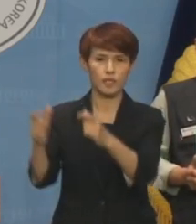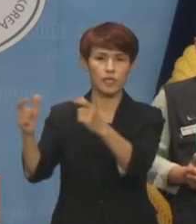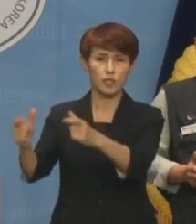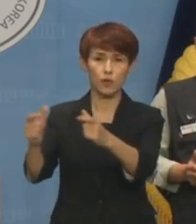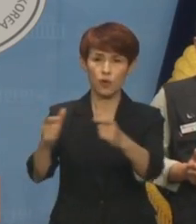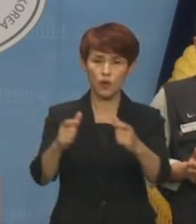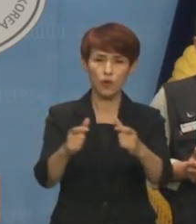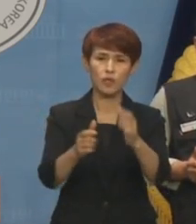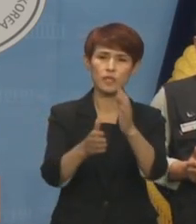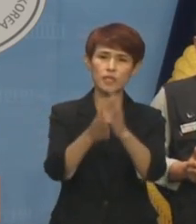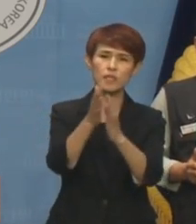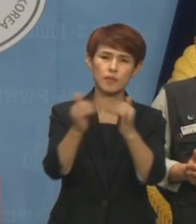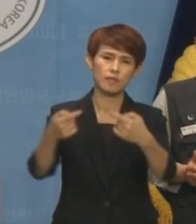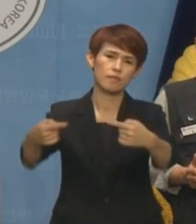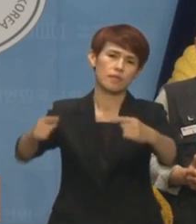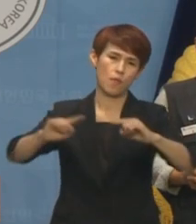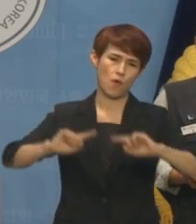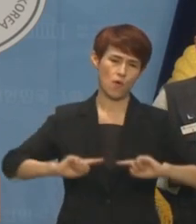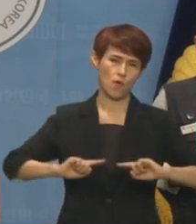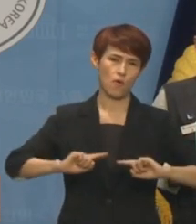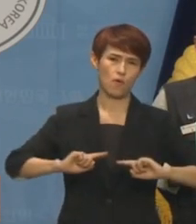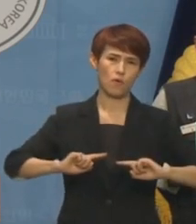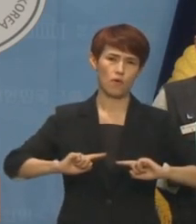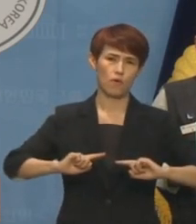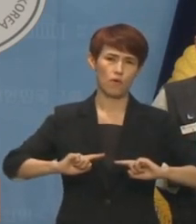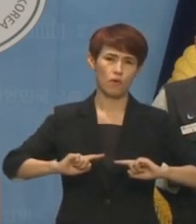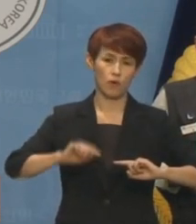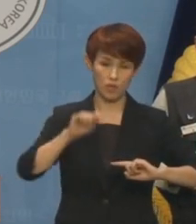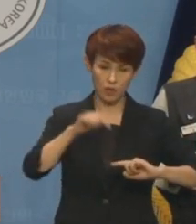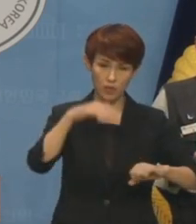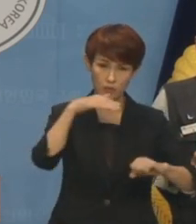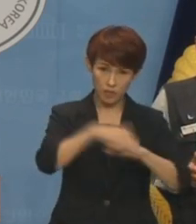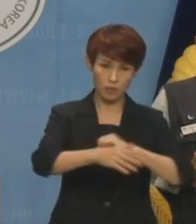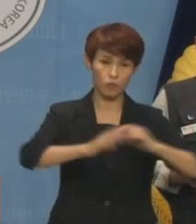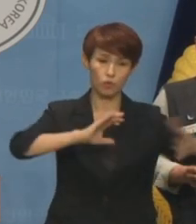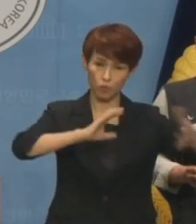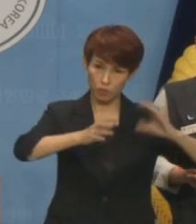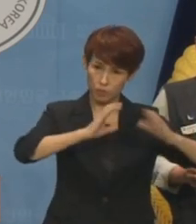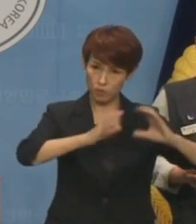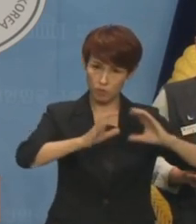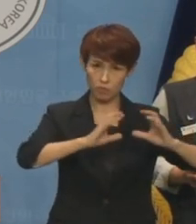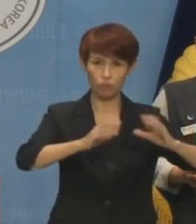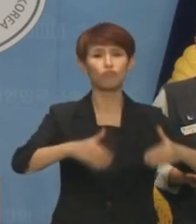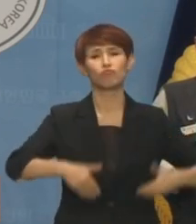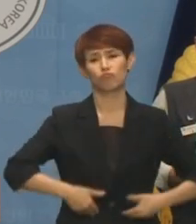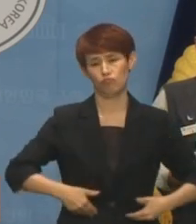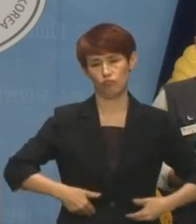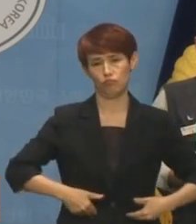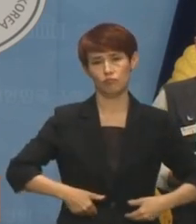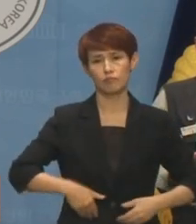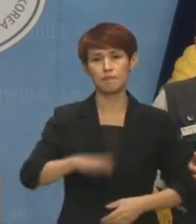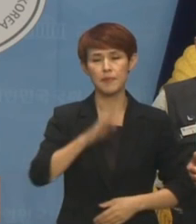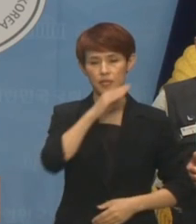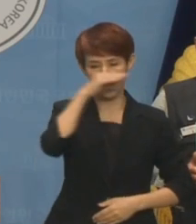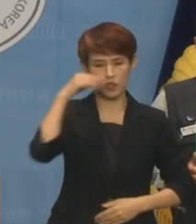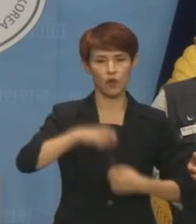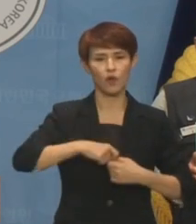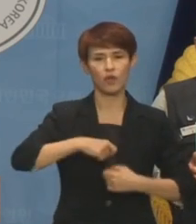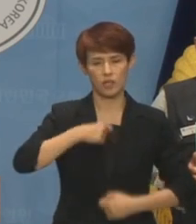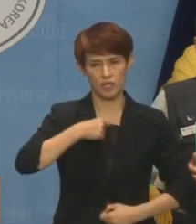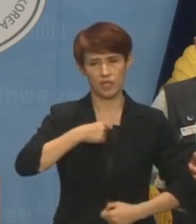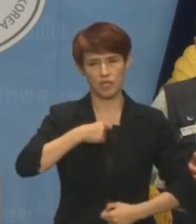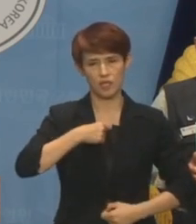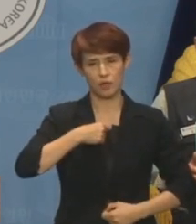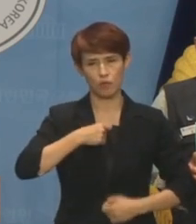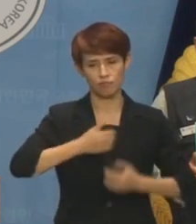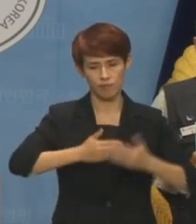있는 시민들까지 참여하는 그런 방식의 논의 체계가 돼야만 그것이 정의롭게 잘 될 수